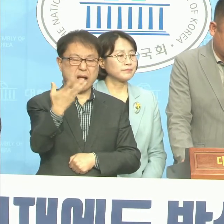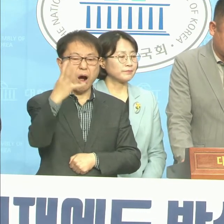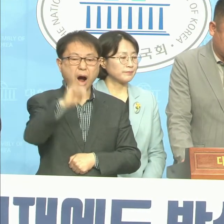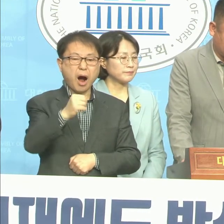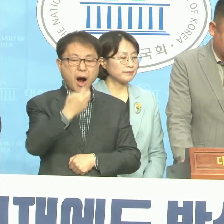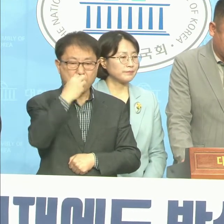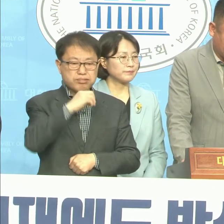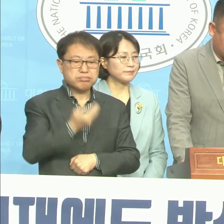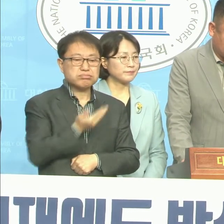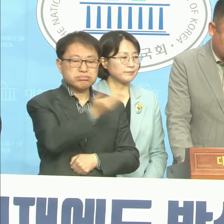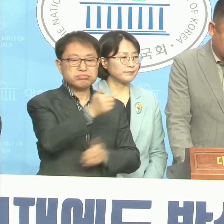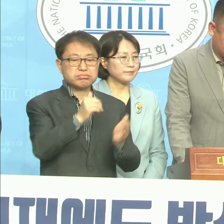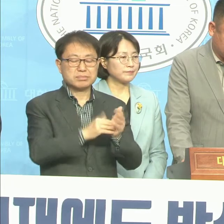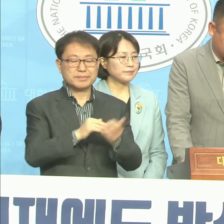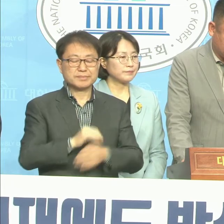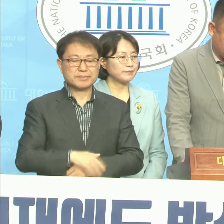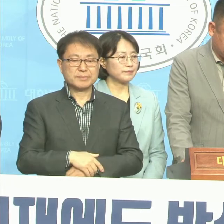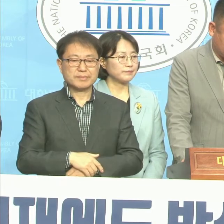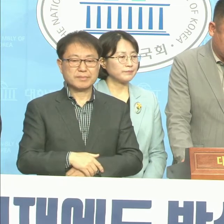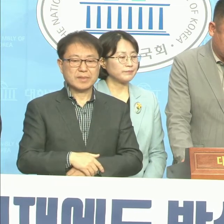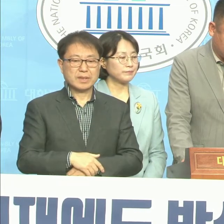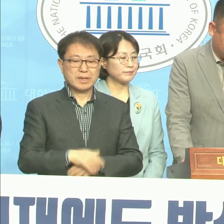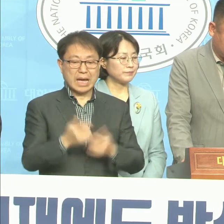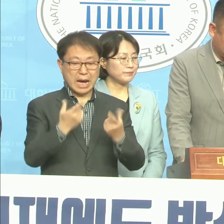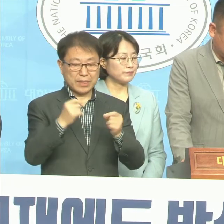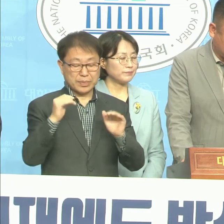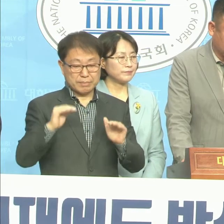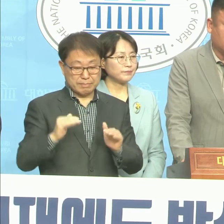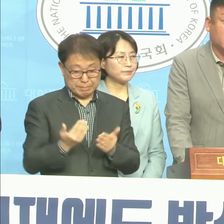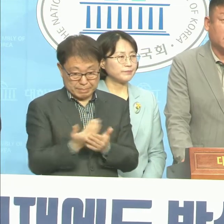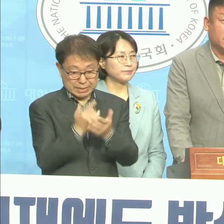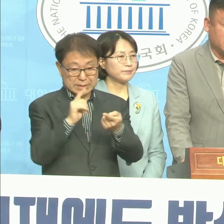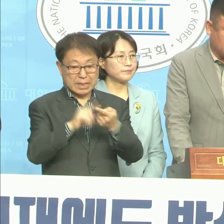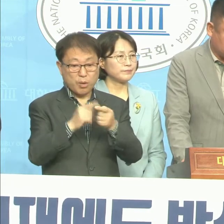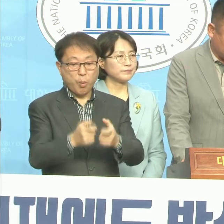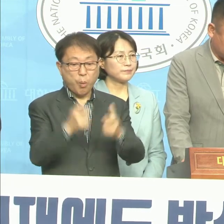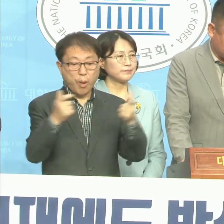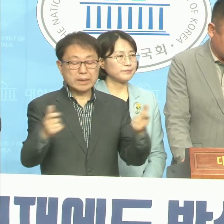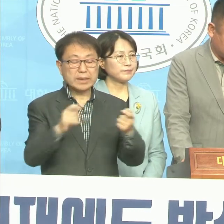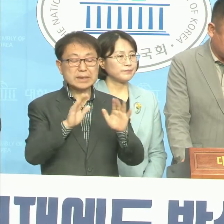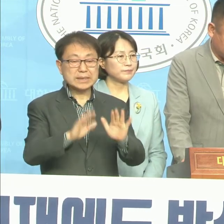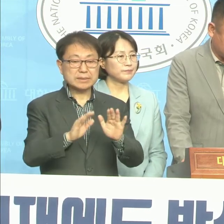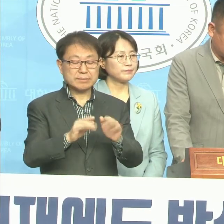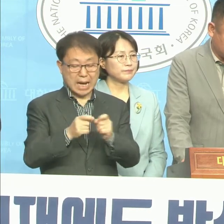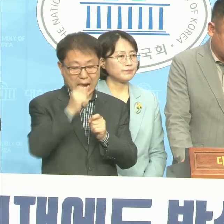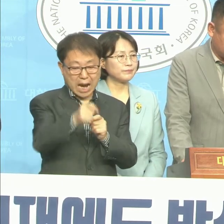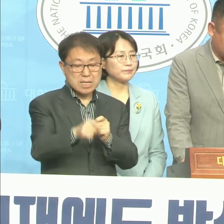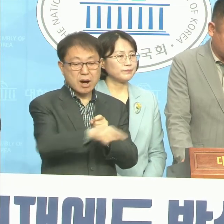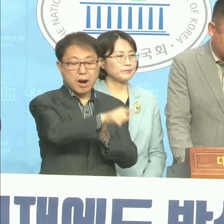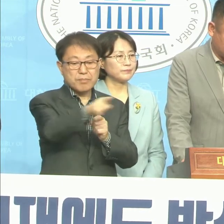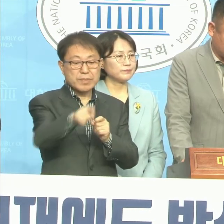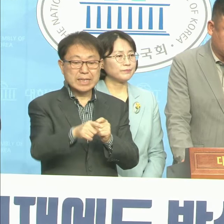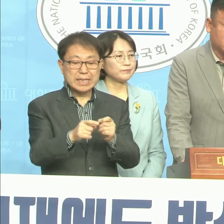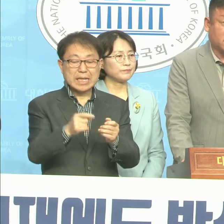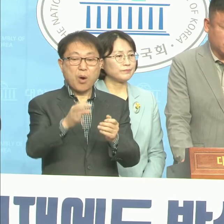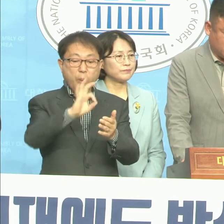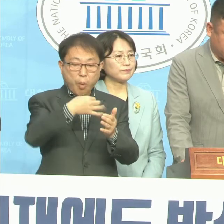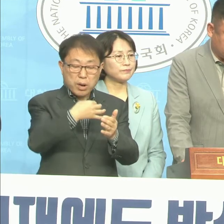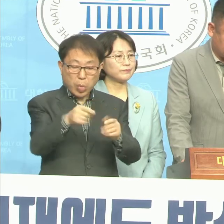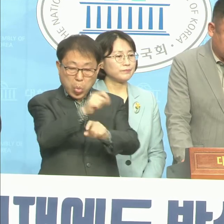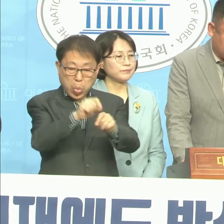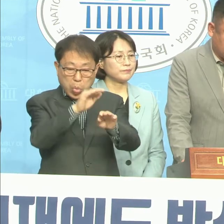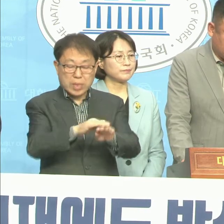실시한 바 있다 동방 숨겨 질이 확 100 확대 개편된 지금도 현대중공업 하청 업체는 임금 최 부디 발생하는